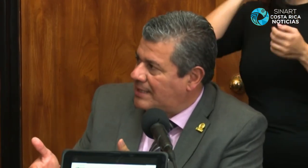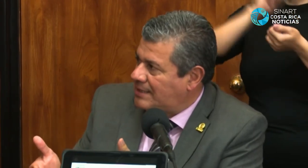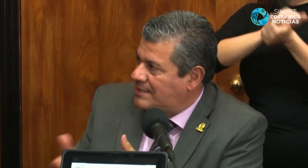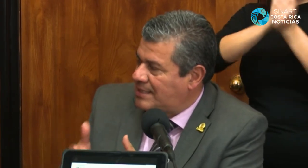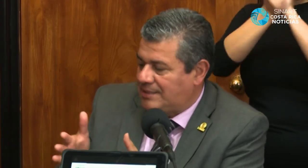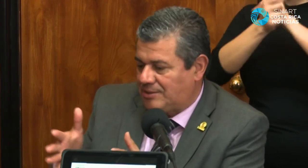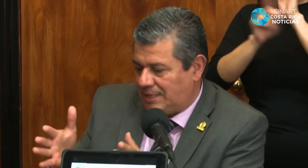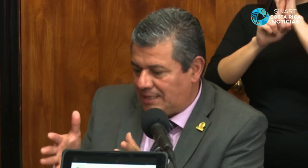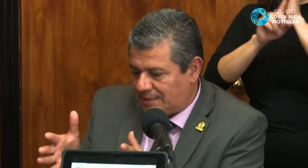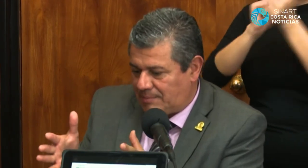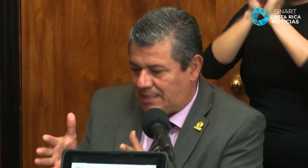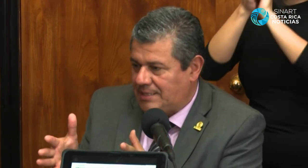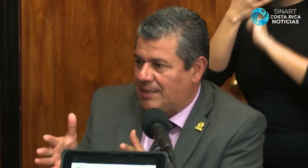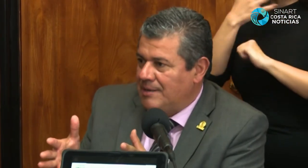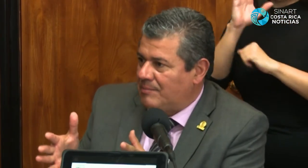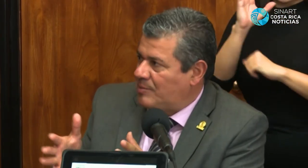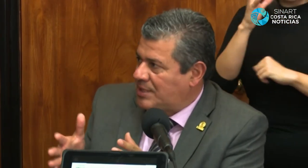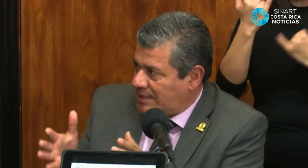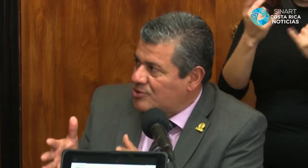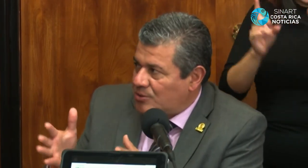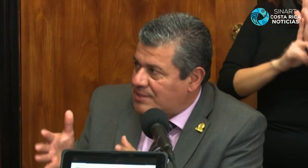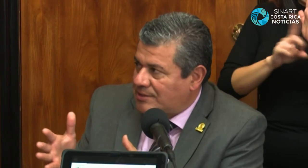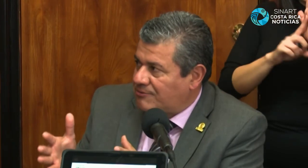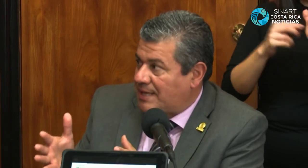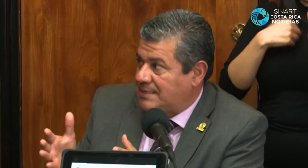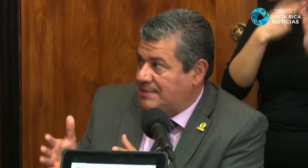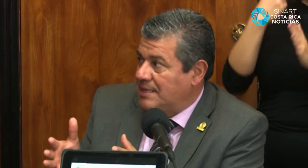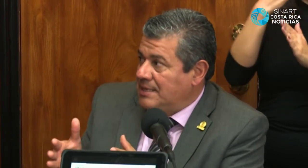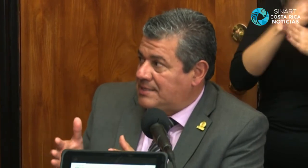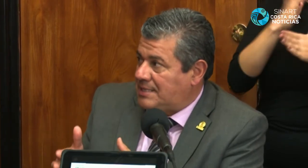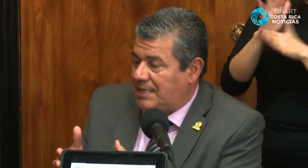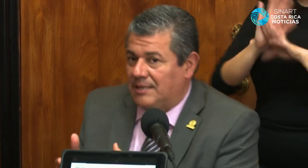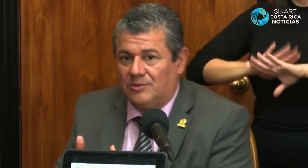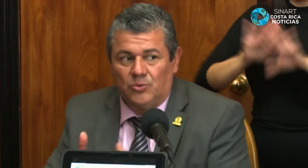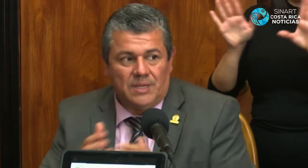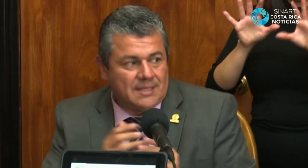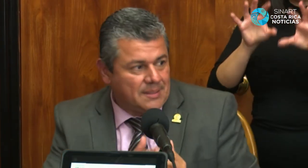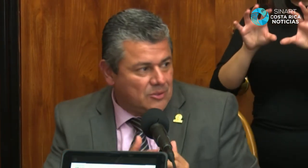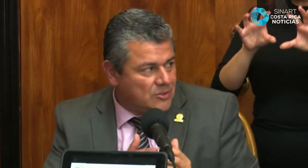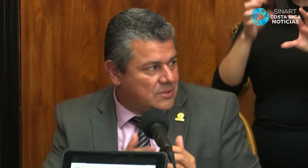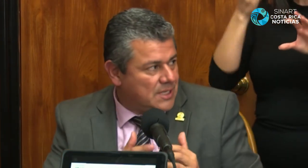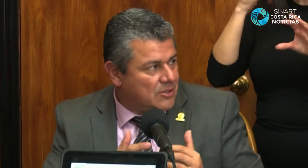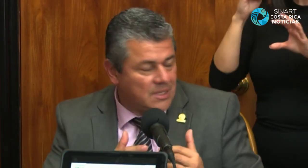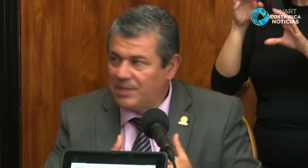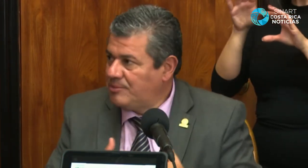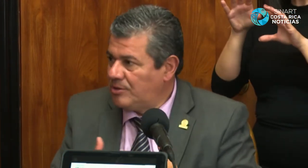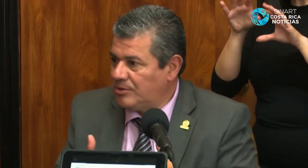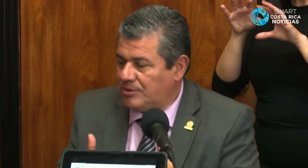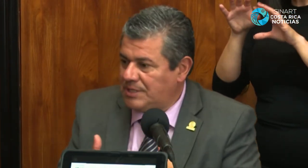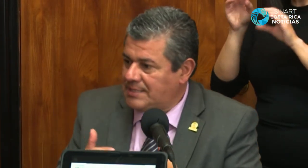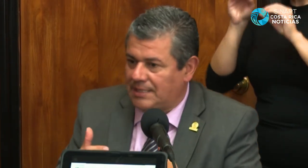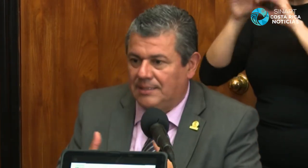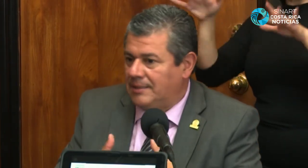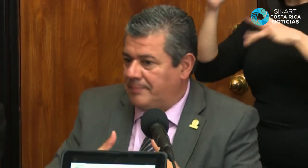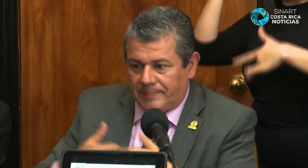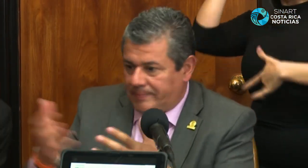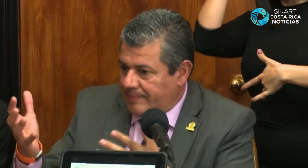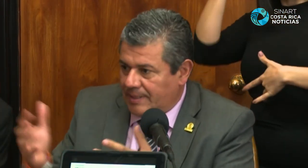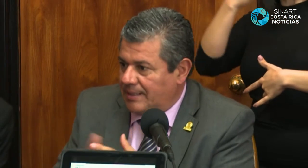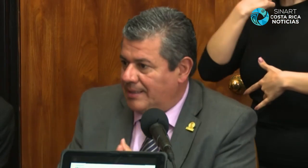la alerta, es decir, dentro de la alerta amarilla vamos a tener solo esas dos fases. Si los epidemiólogos nos dicen